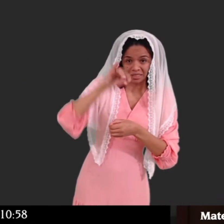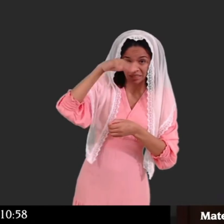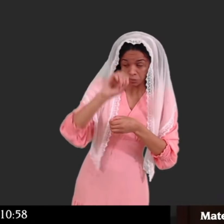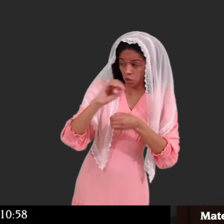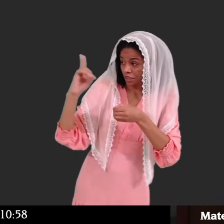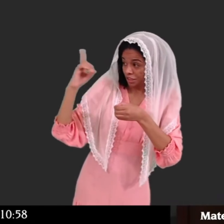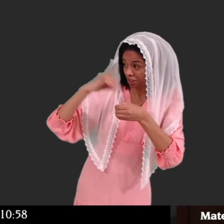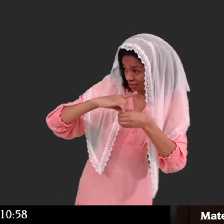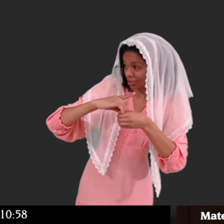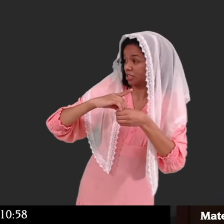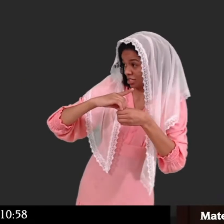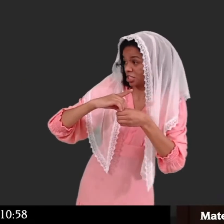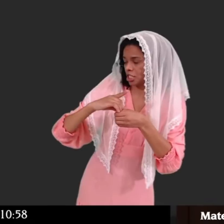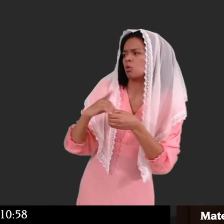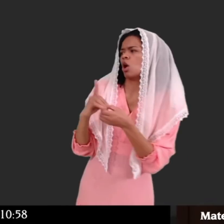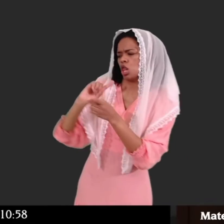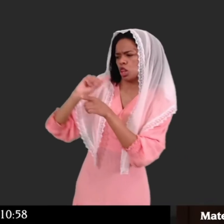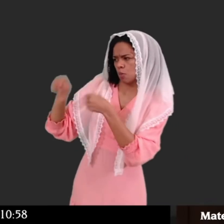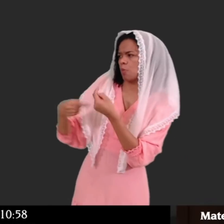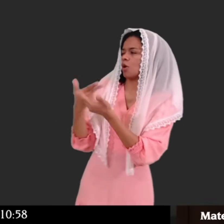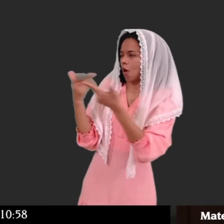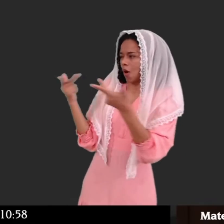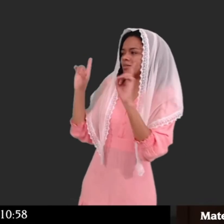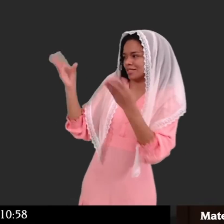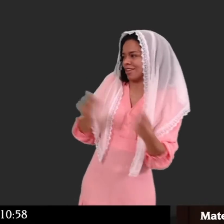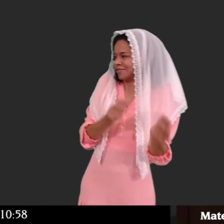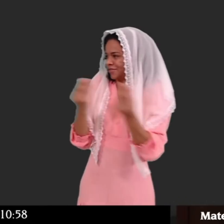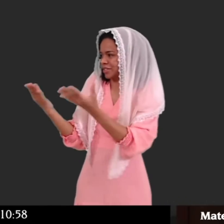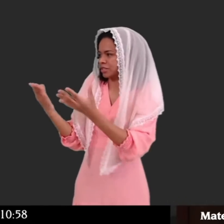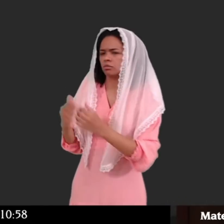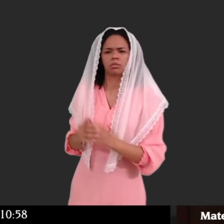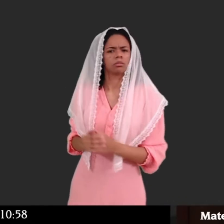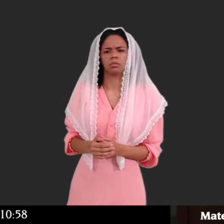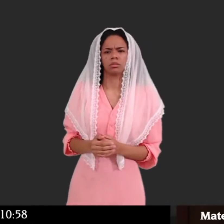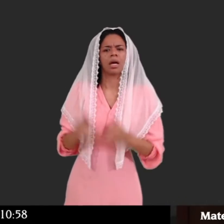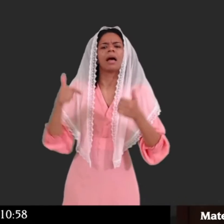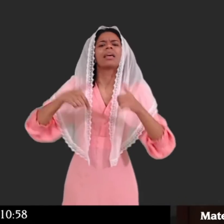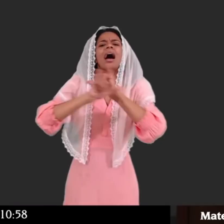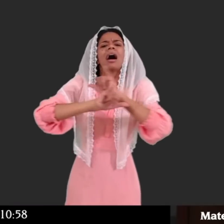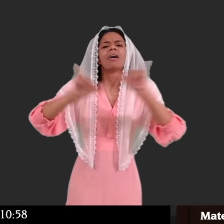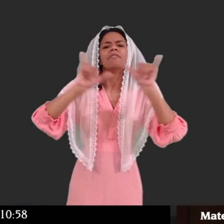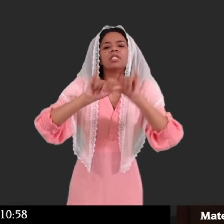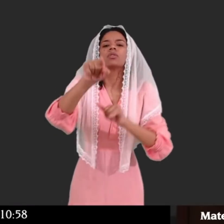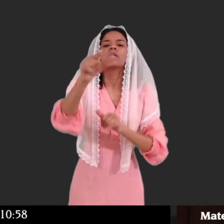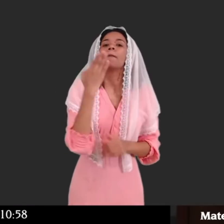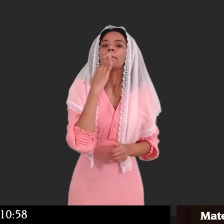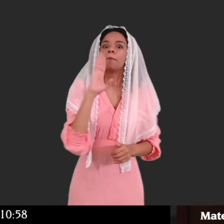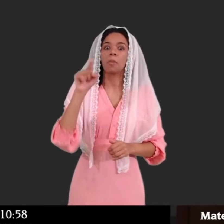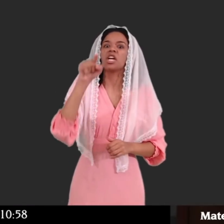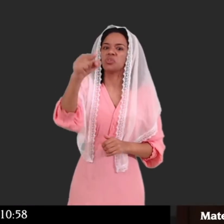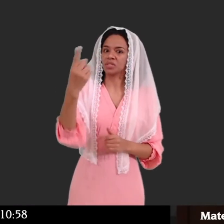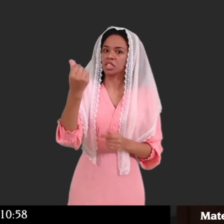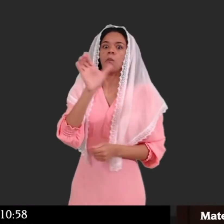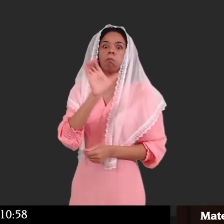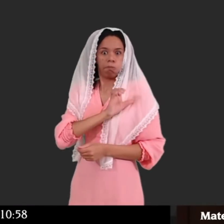As candeias têm que estar acesas. Nós não anunciamos bênção, nem nunca prometemos que ninguém vai ficar rico, vai fazer um